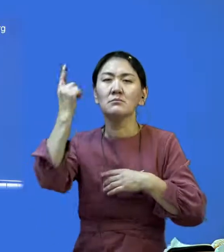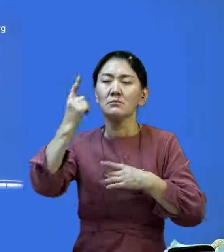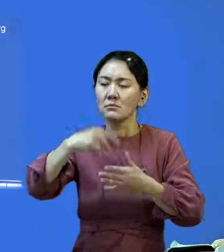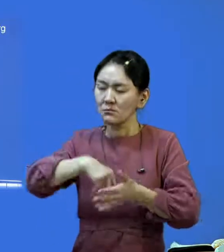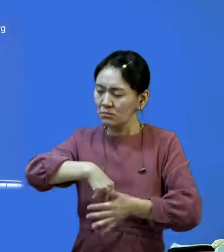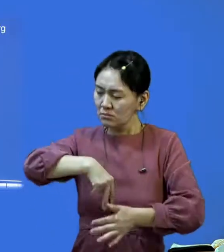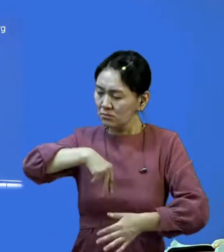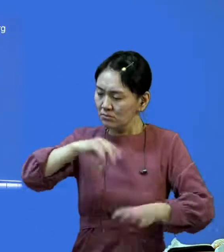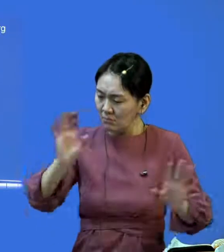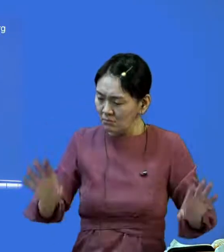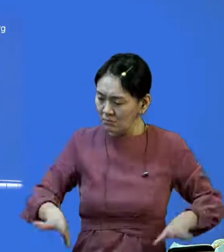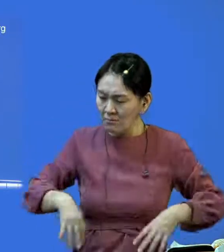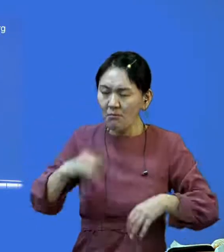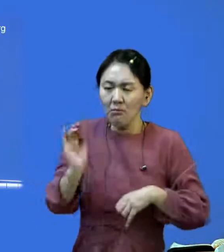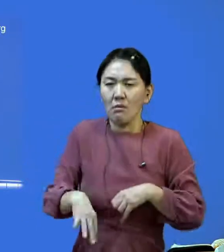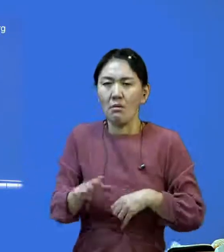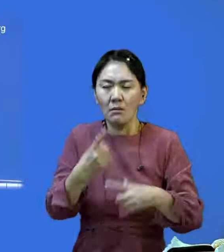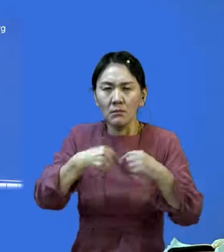үгүй шүү дээ.